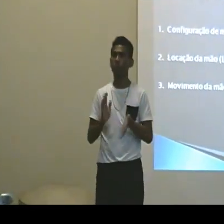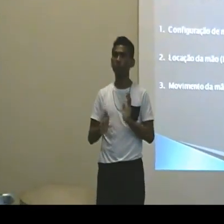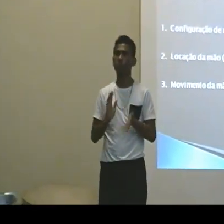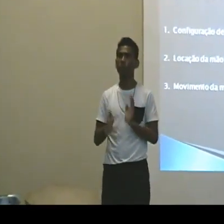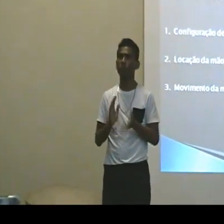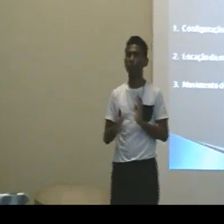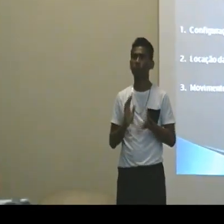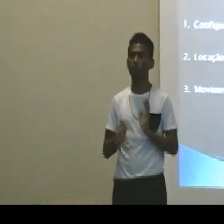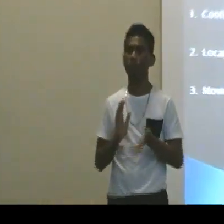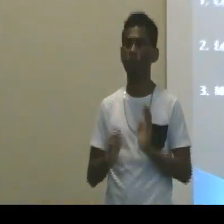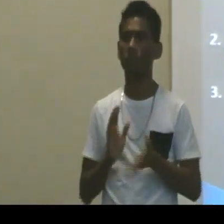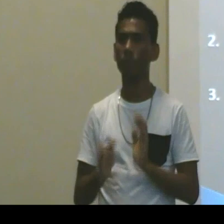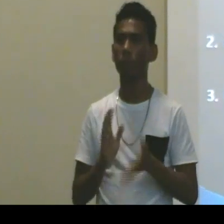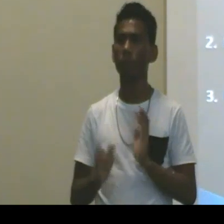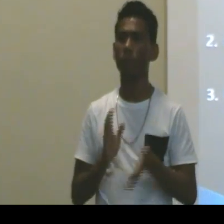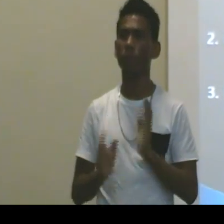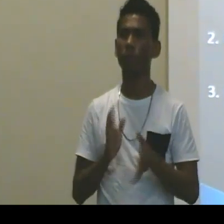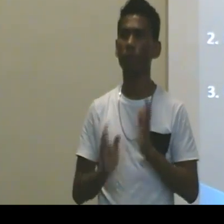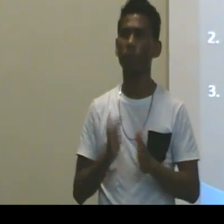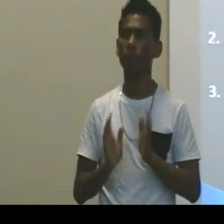Uma pessoa faz sinal assim,